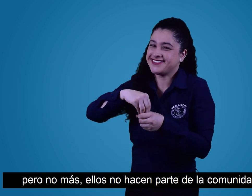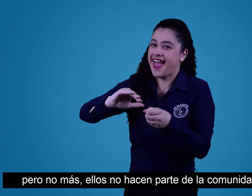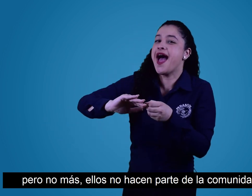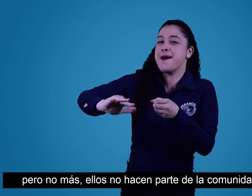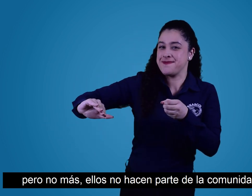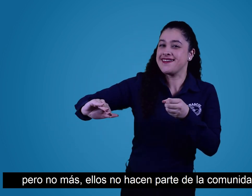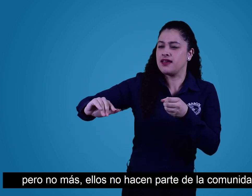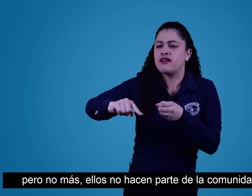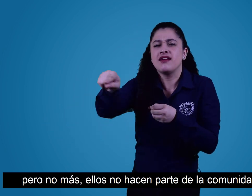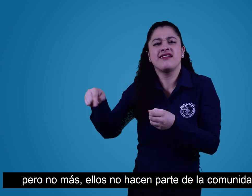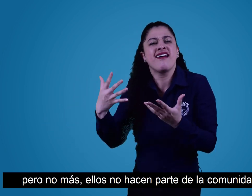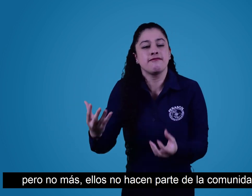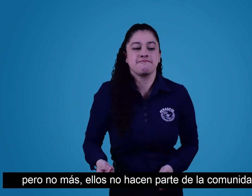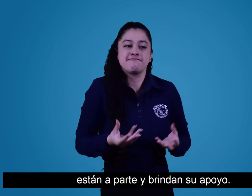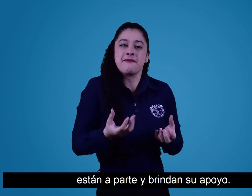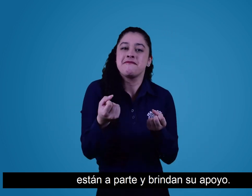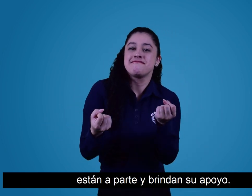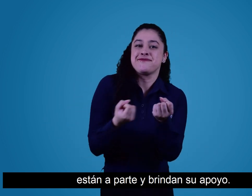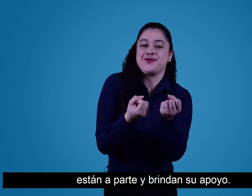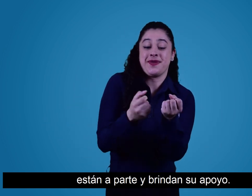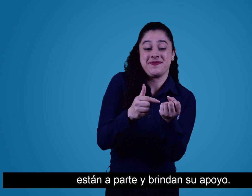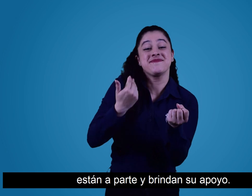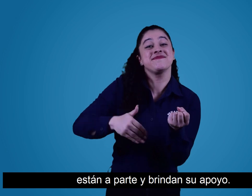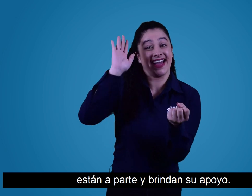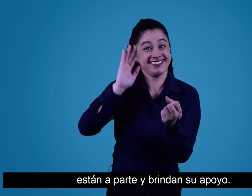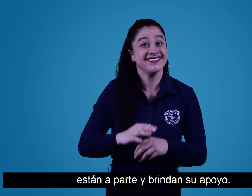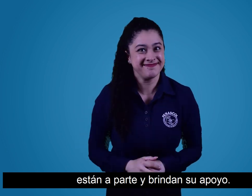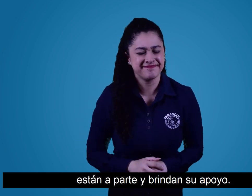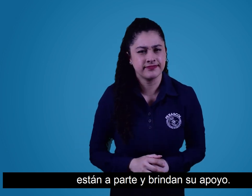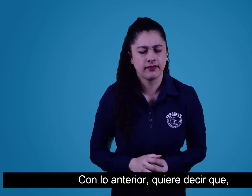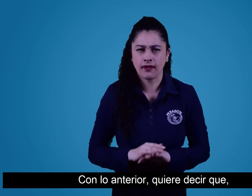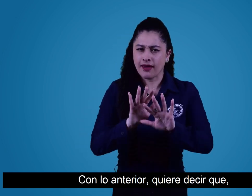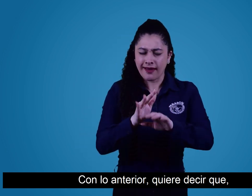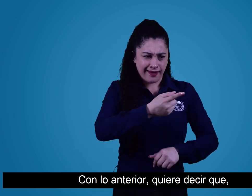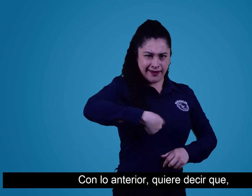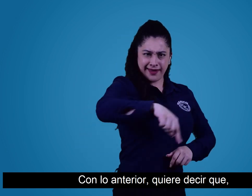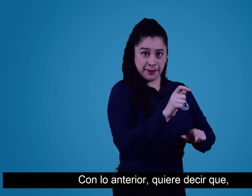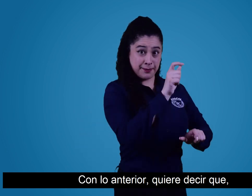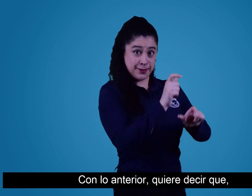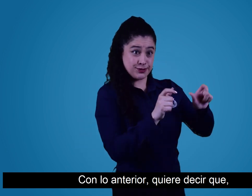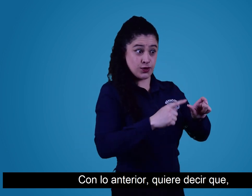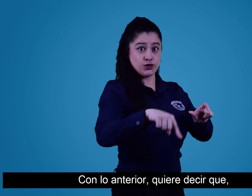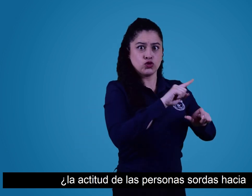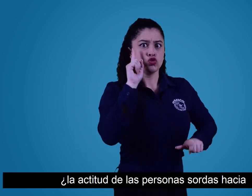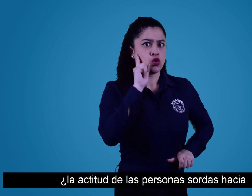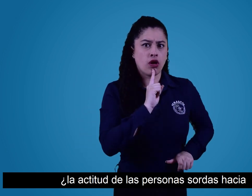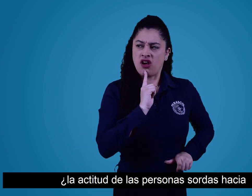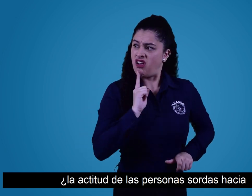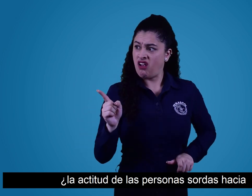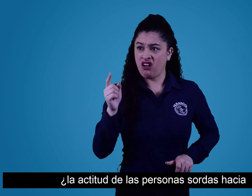hacen parte de la comunidad sorda, están aparte y brindan su apoyo. Con lo anterior, quiere decir que la actitud de